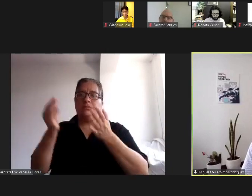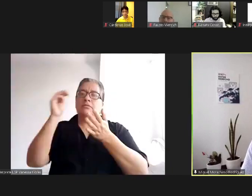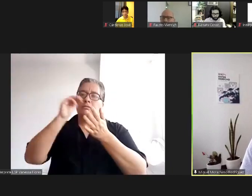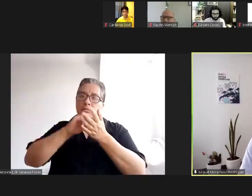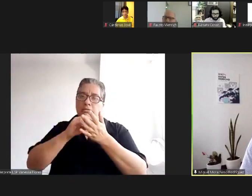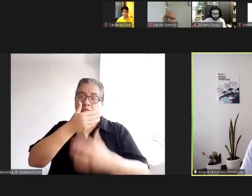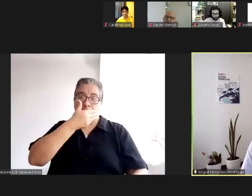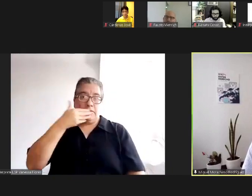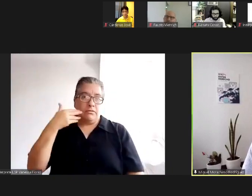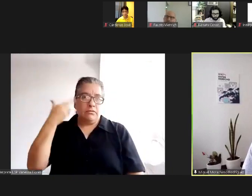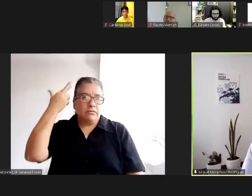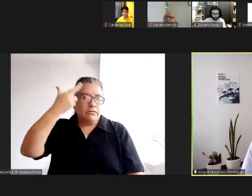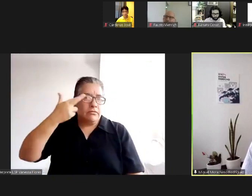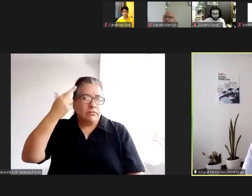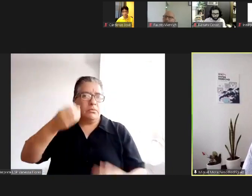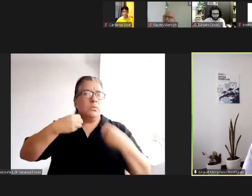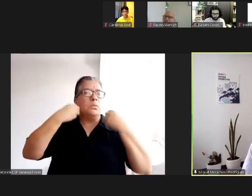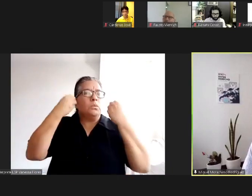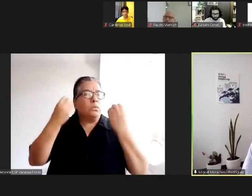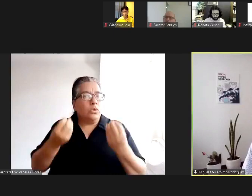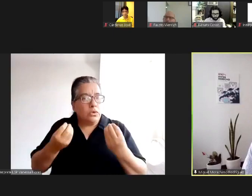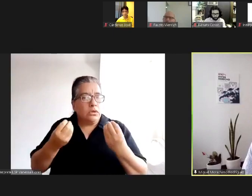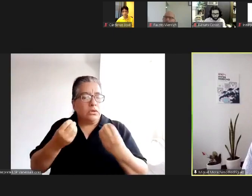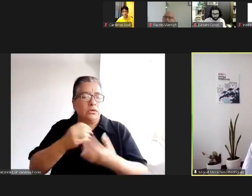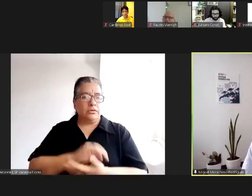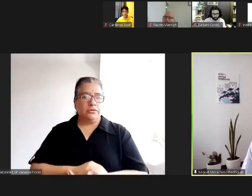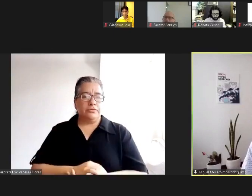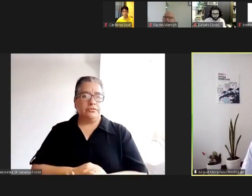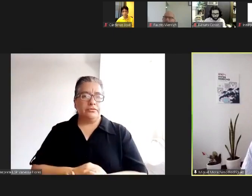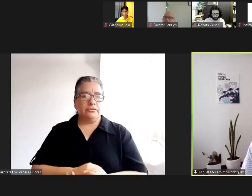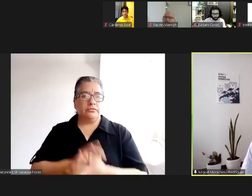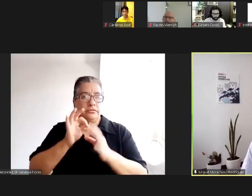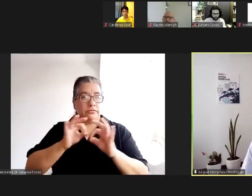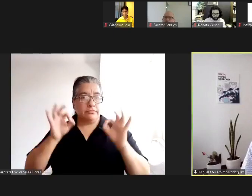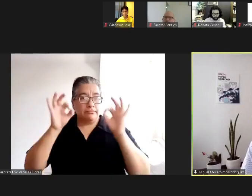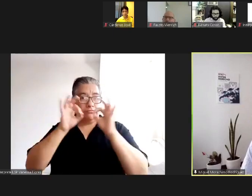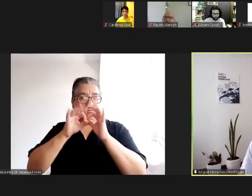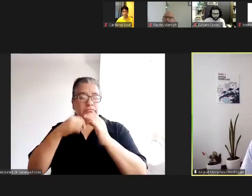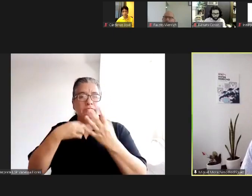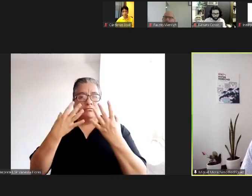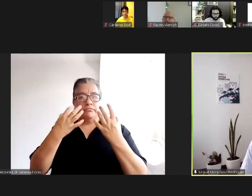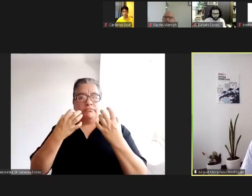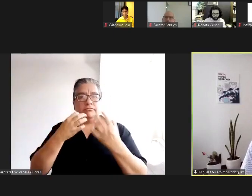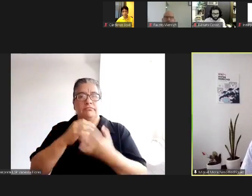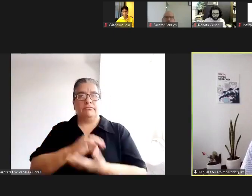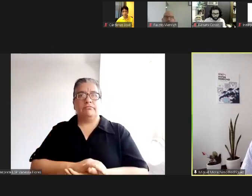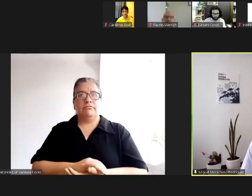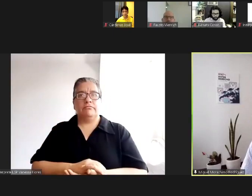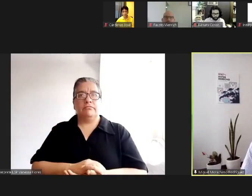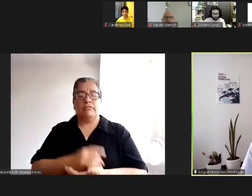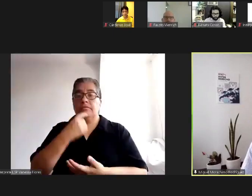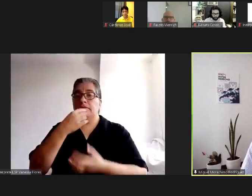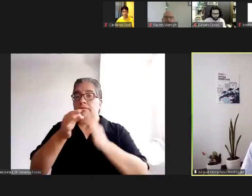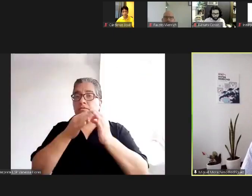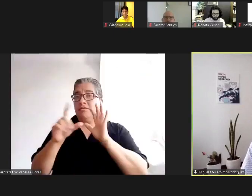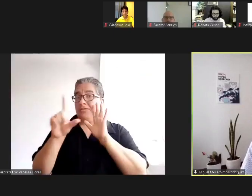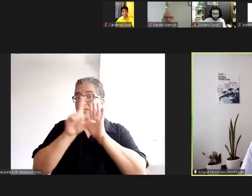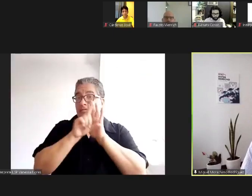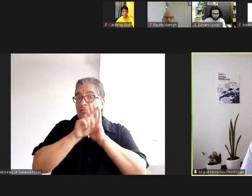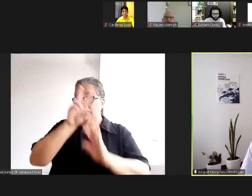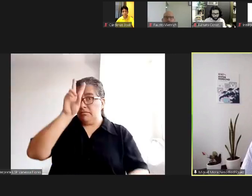las razones por las cuales ese tratamiento es meritorio. Yo quiero apuntar que nuestra ley